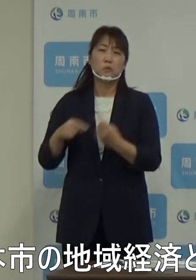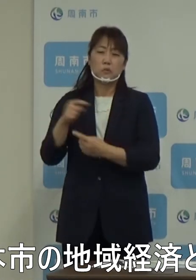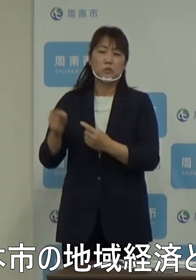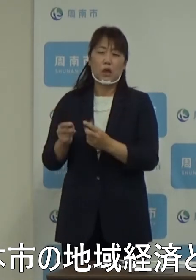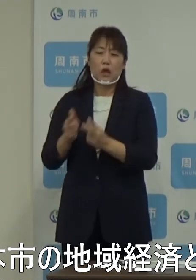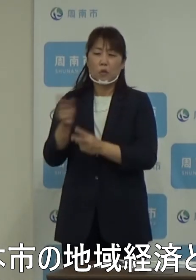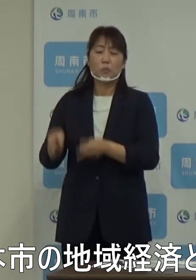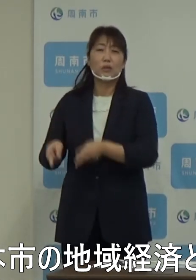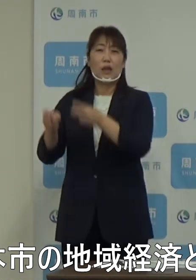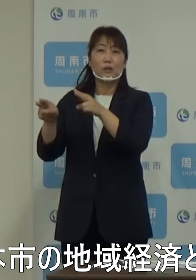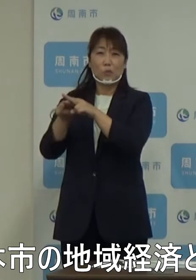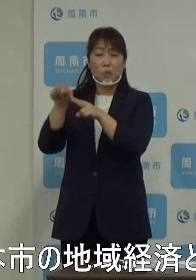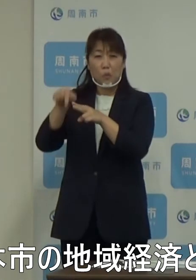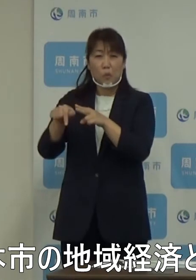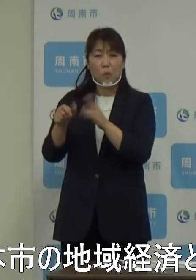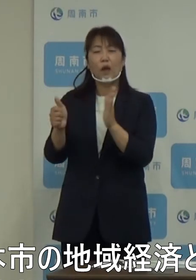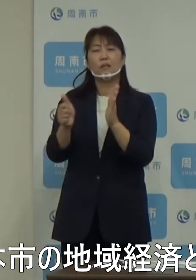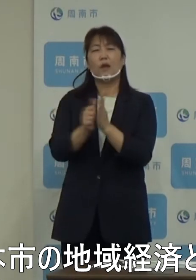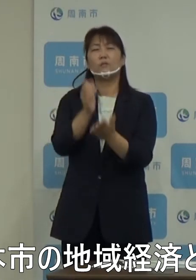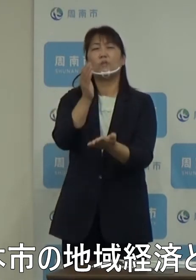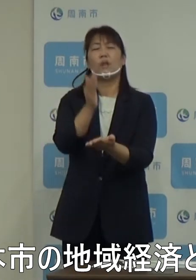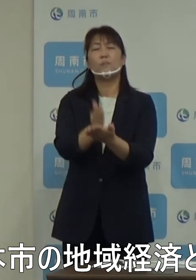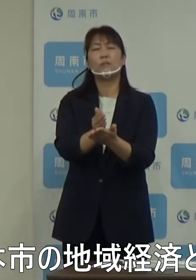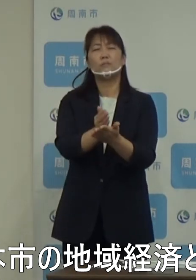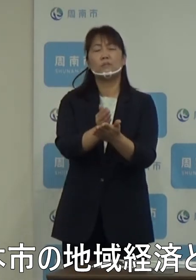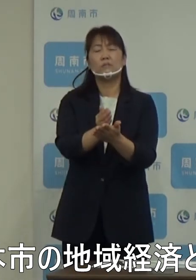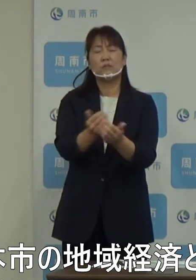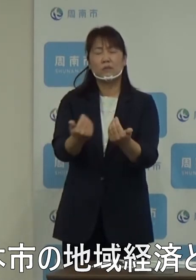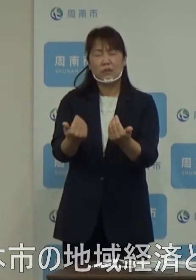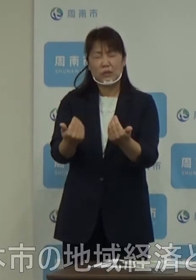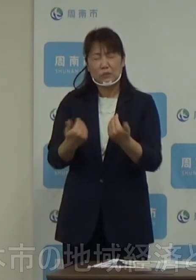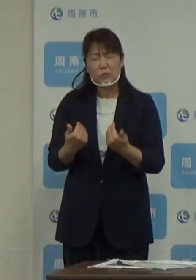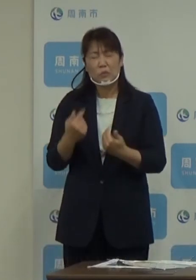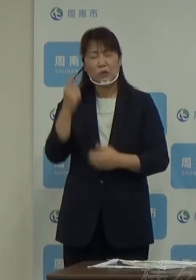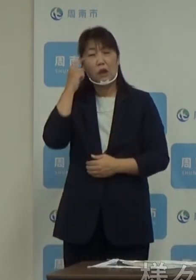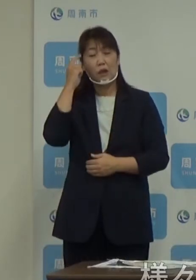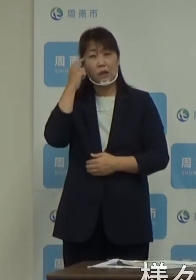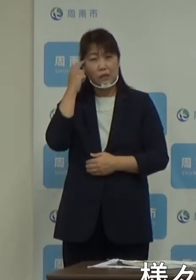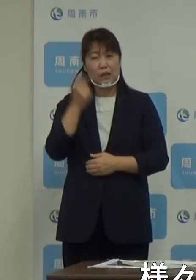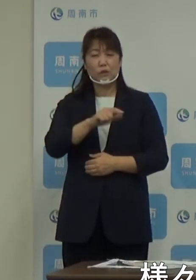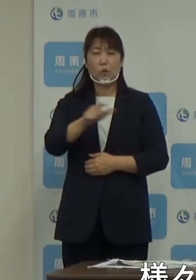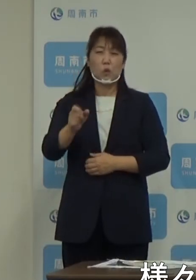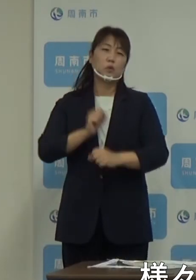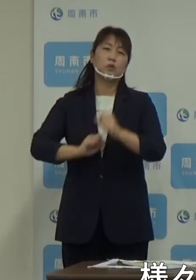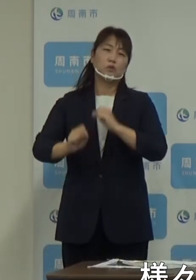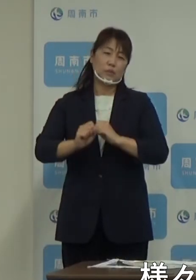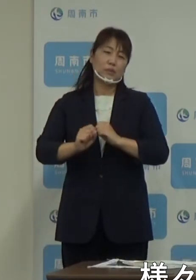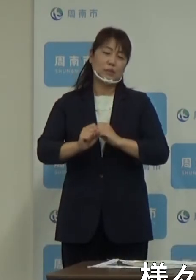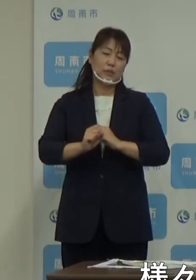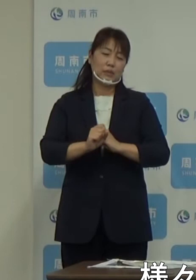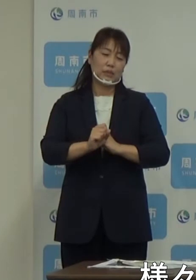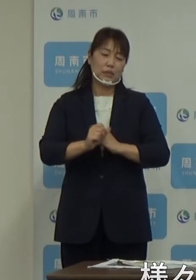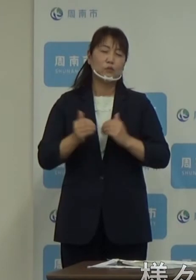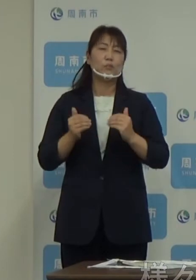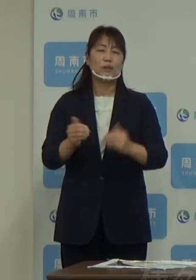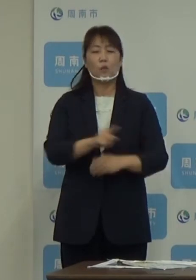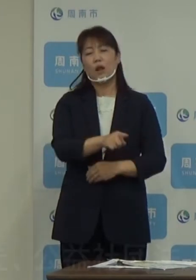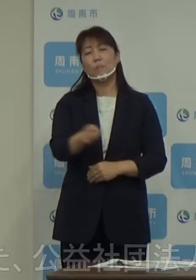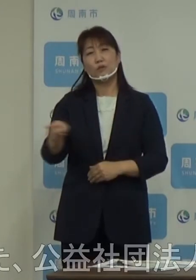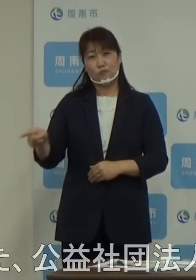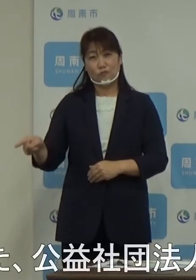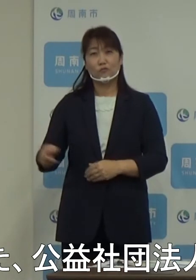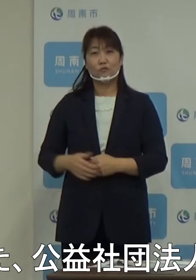、脱炭素化を喫緊の課題として捉え、さまざまな取り組みを進めておられます